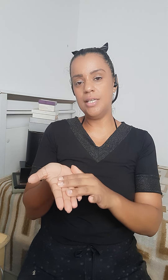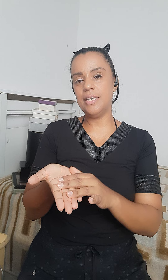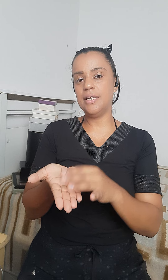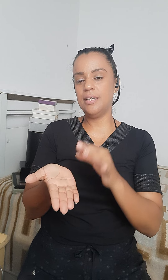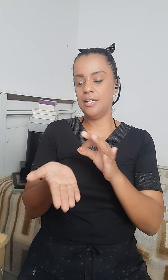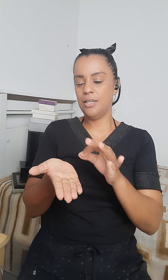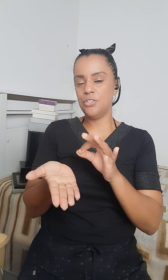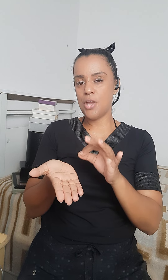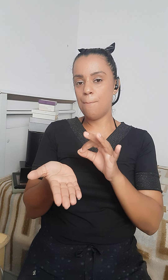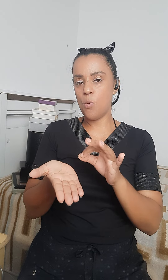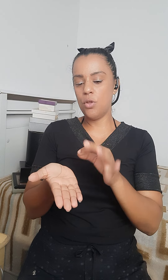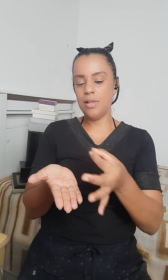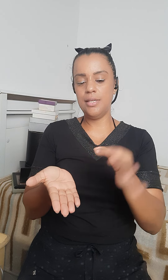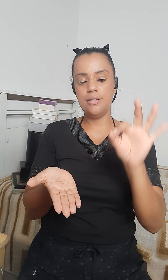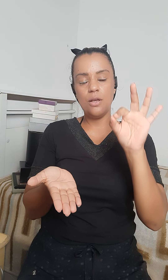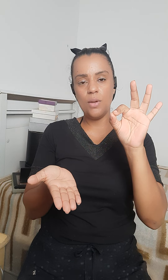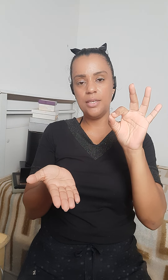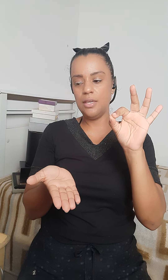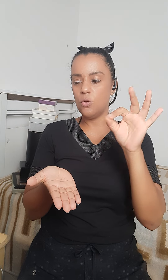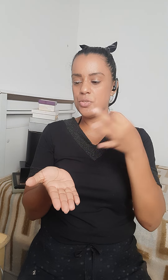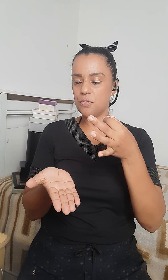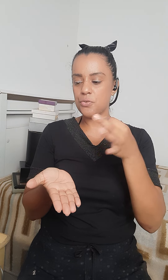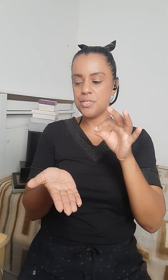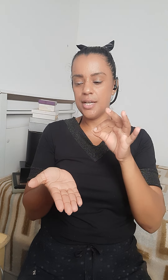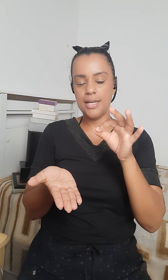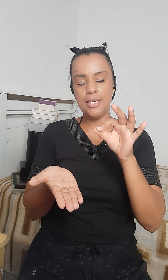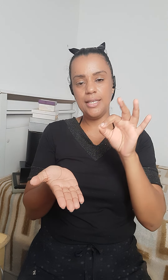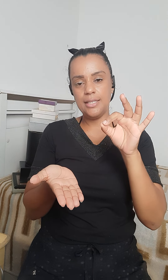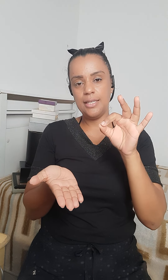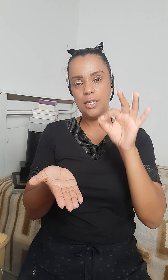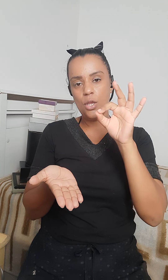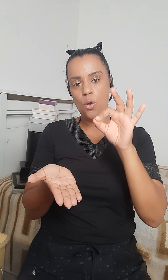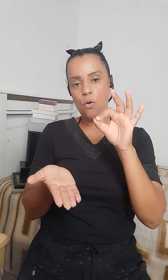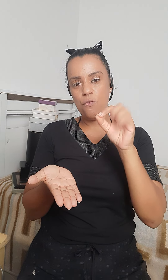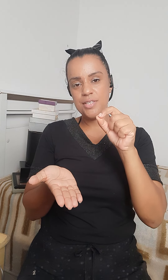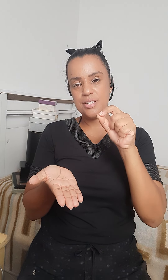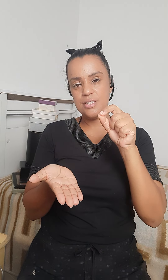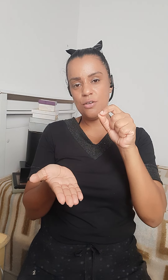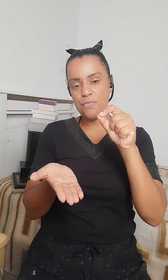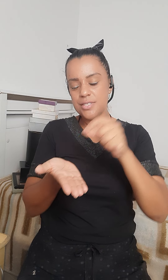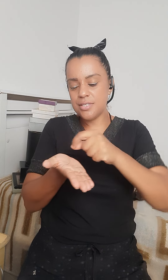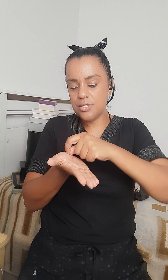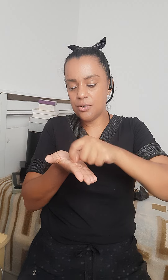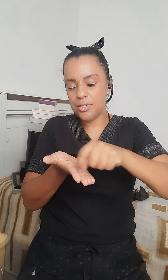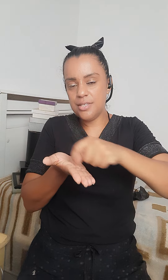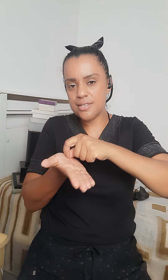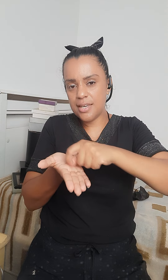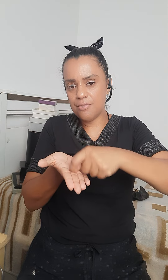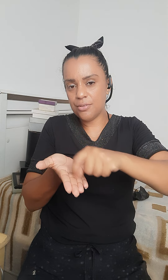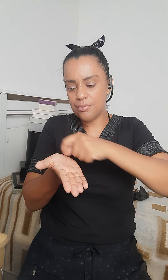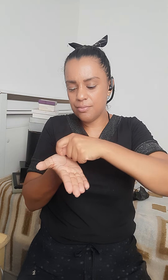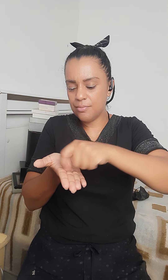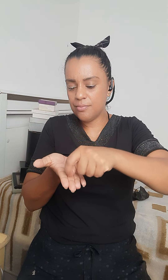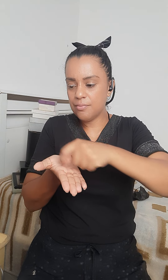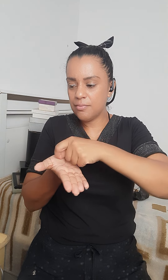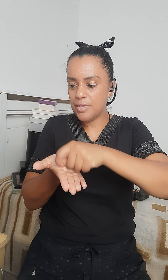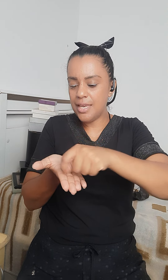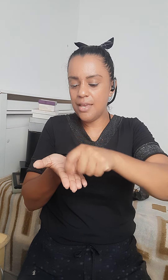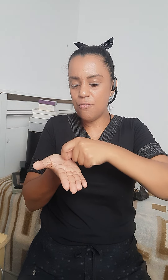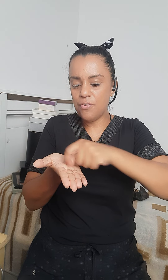né? De apoio ali. Então, aqui é como se fosse a caneta, né? Ou faz assim, ó. E escreve, ó.